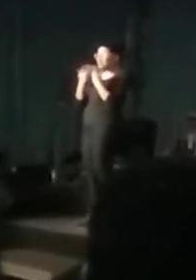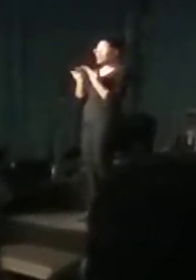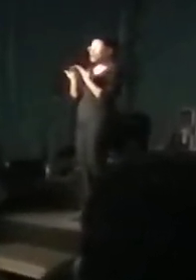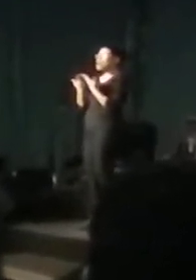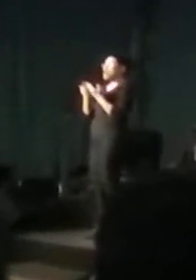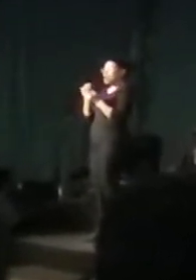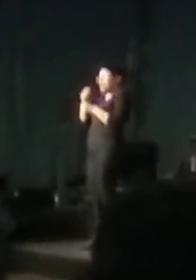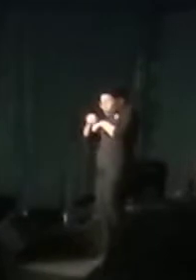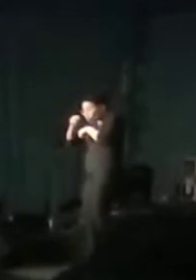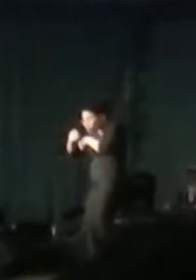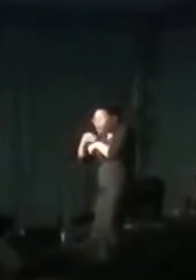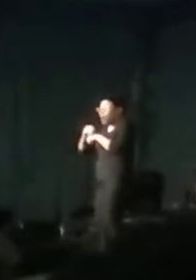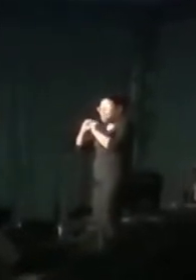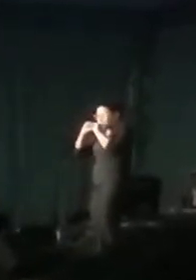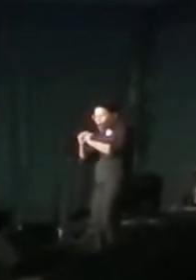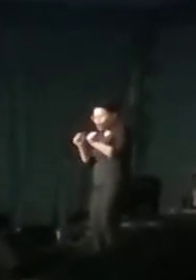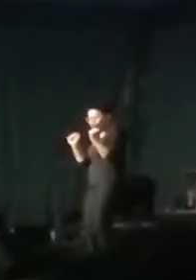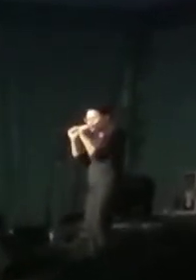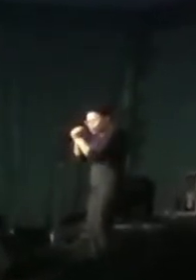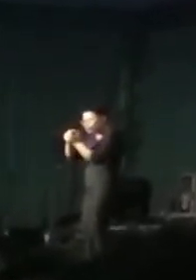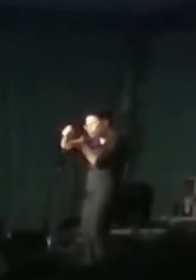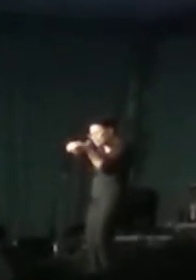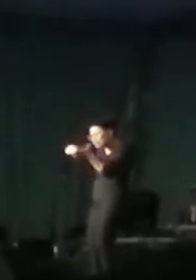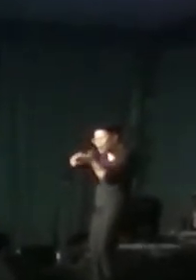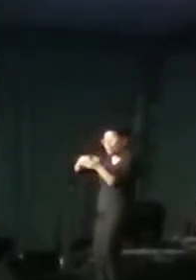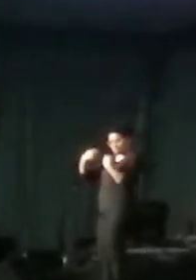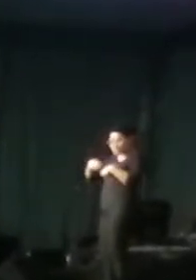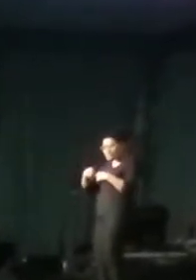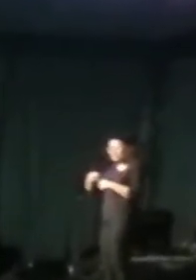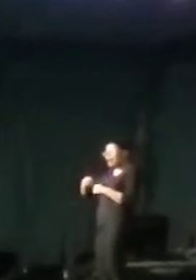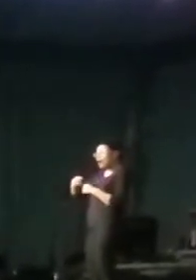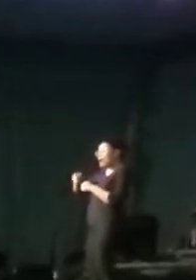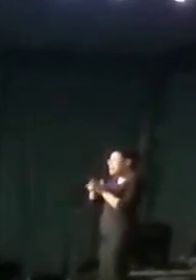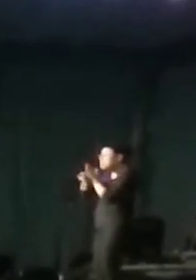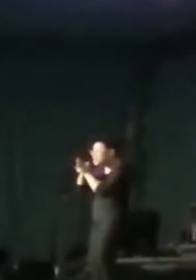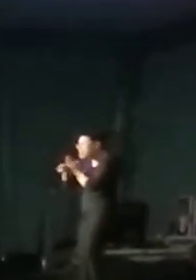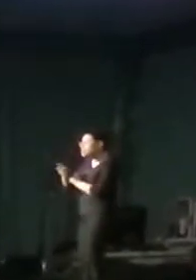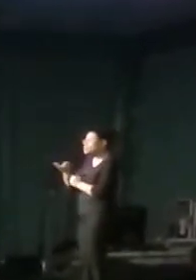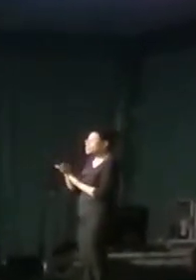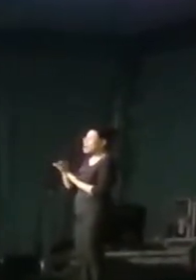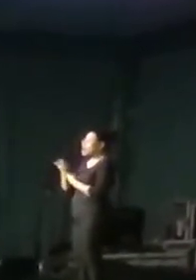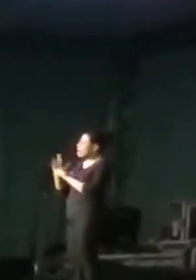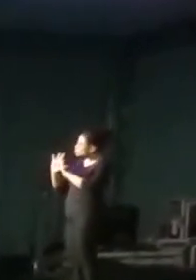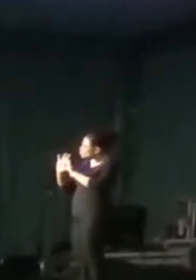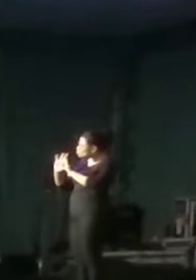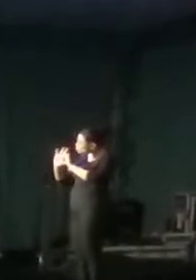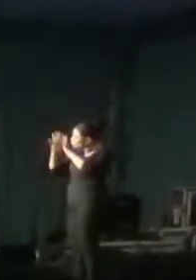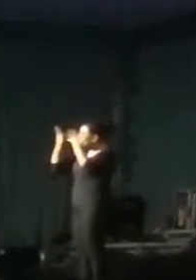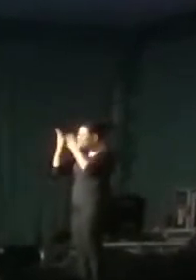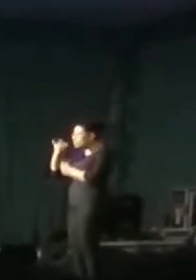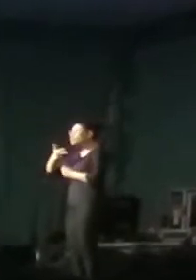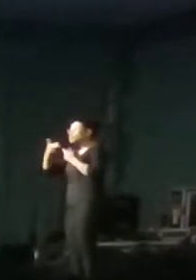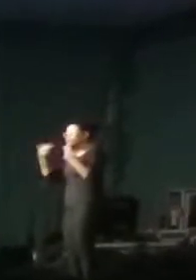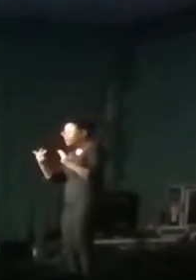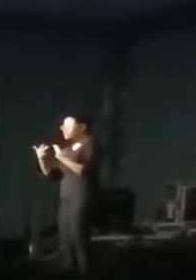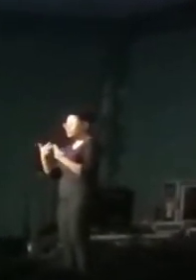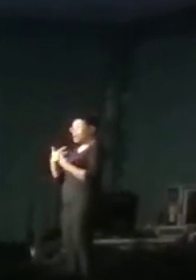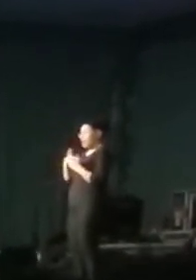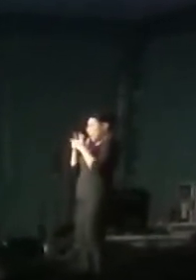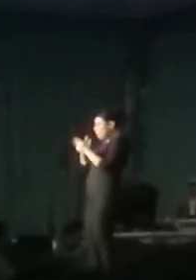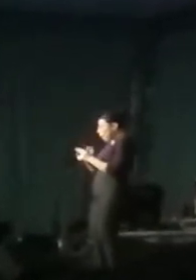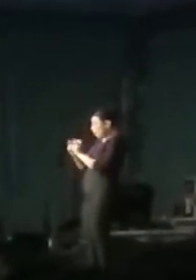Posso ir? Pode se inscrever qualquer um, não precisa ser perito. Então as coisas vão acontecendo e o trem passa na sua